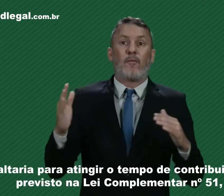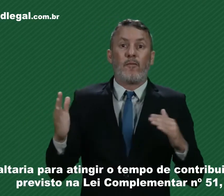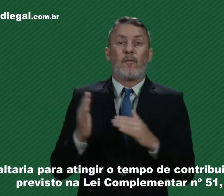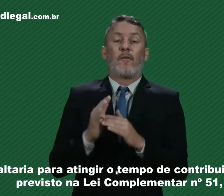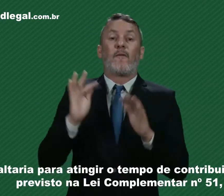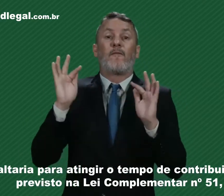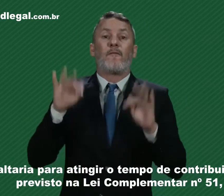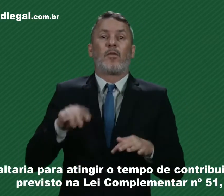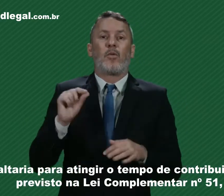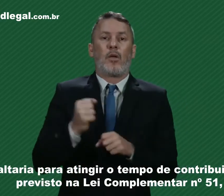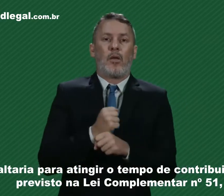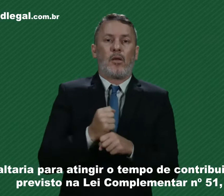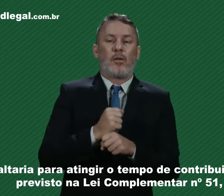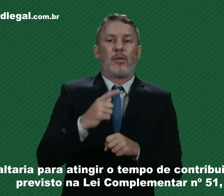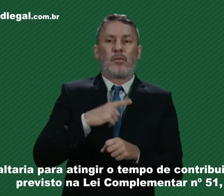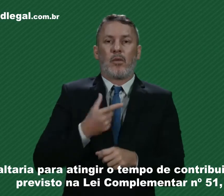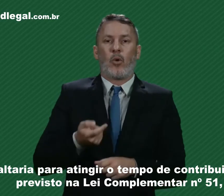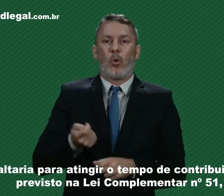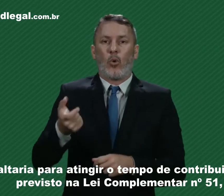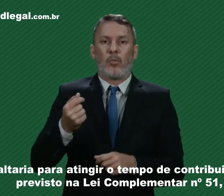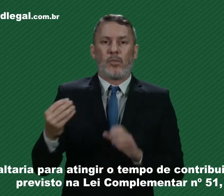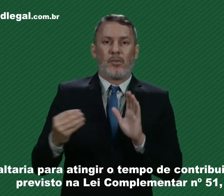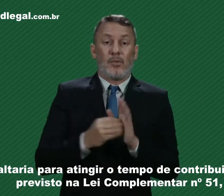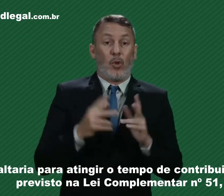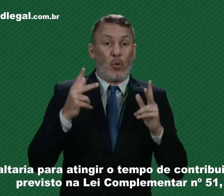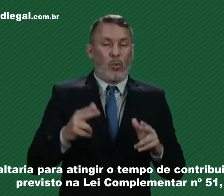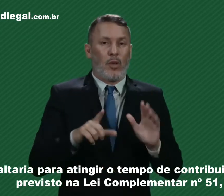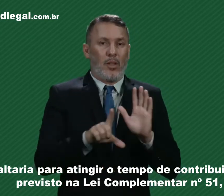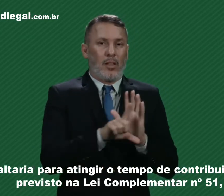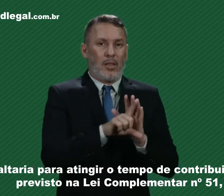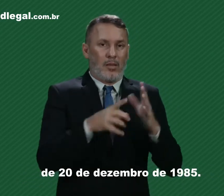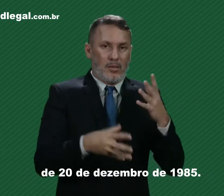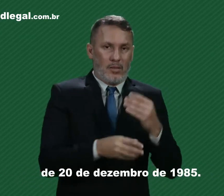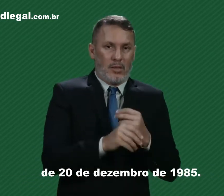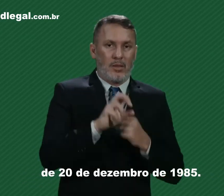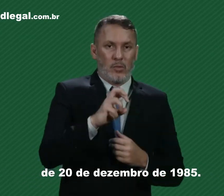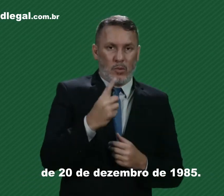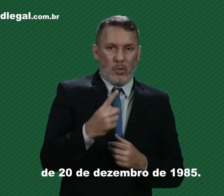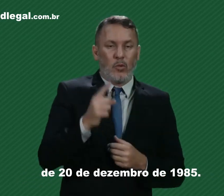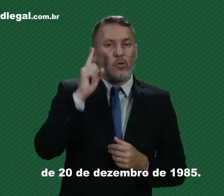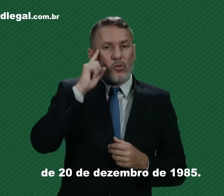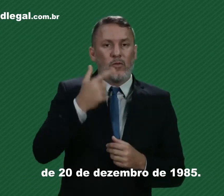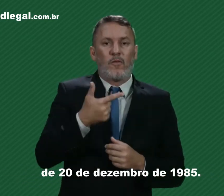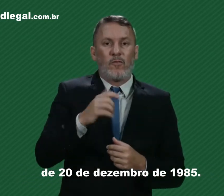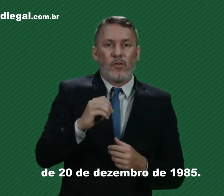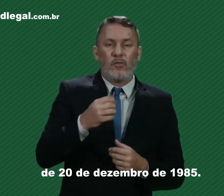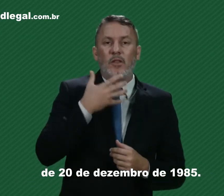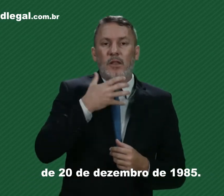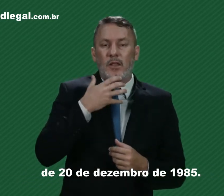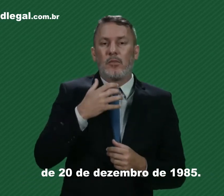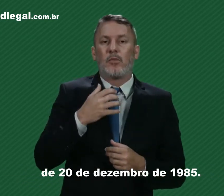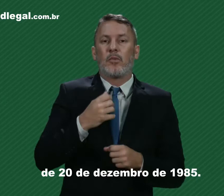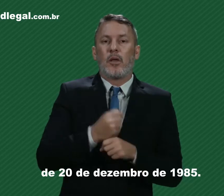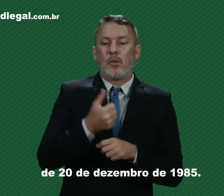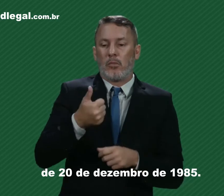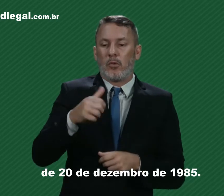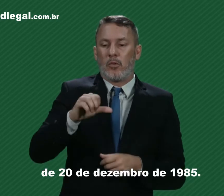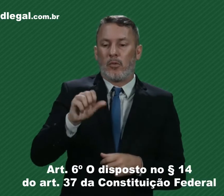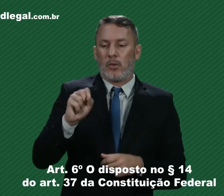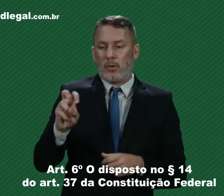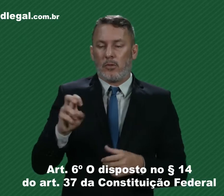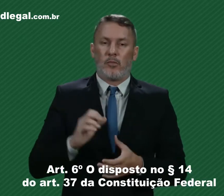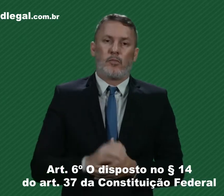atingir o tempo de contribuição previsto na Lei Complementar número 51, de 20 de dezembro de